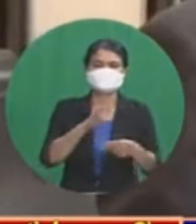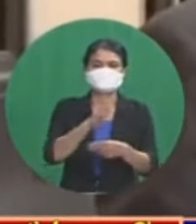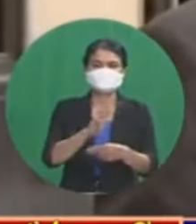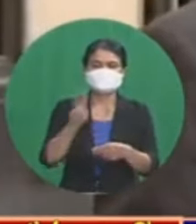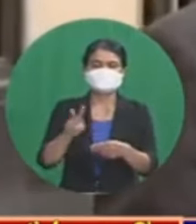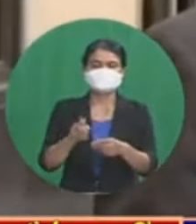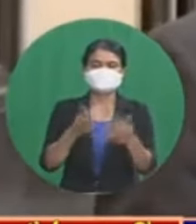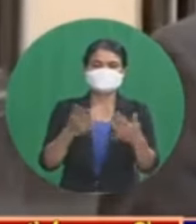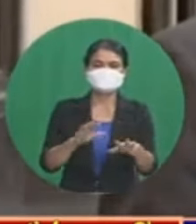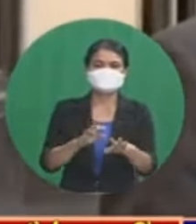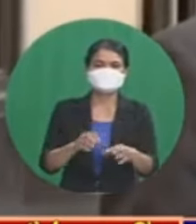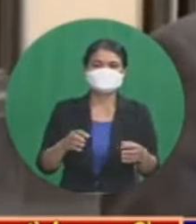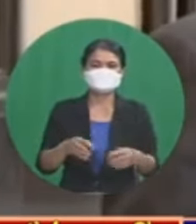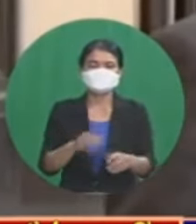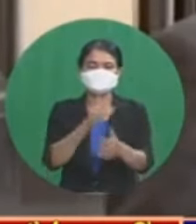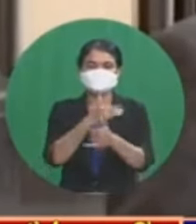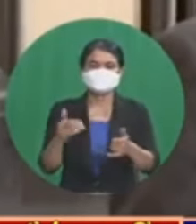32 ហើយនៃអំពើឃាតិកម្មនៅក្នុងឆ្នាំនេះ